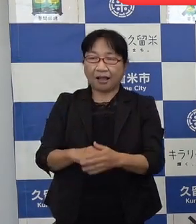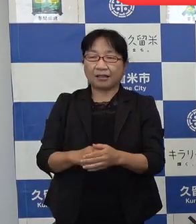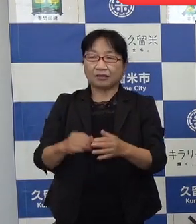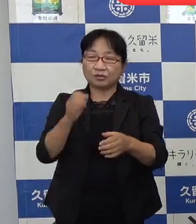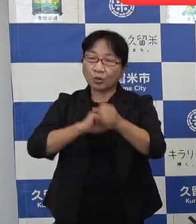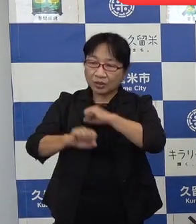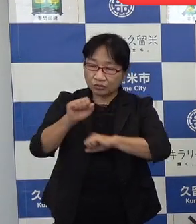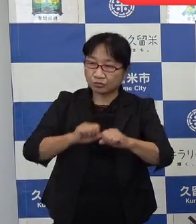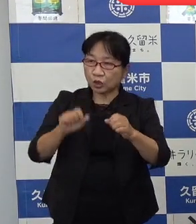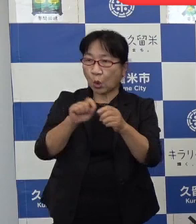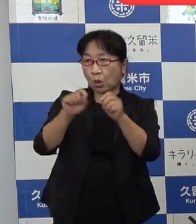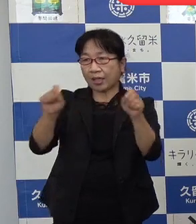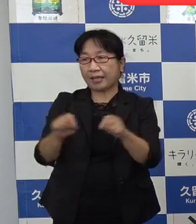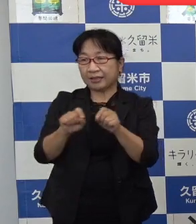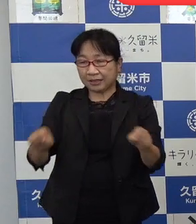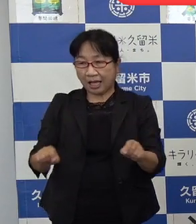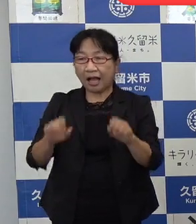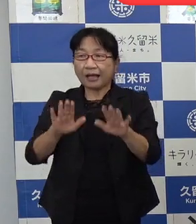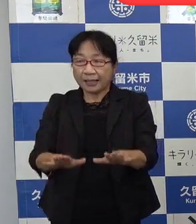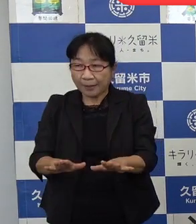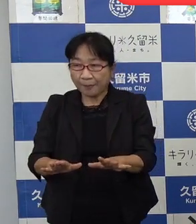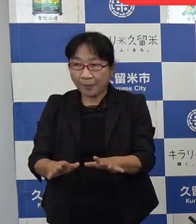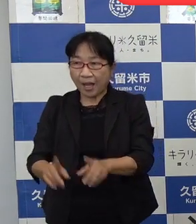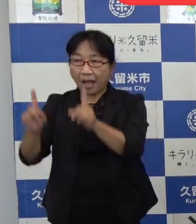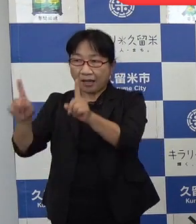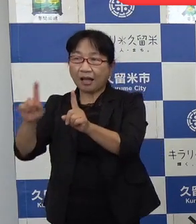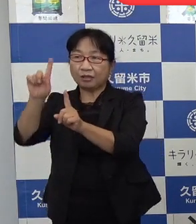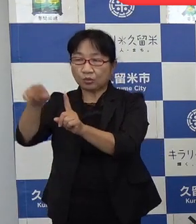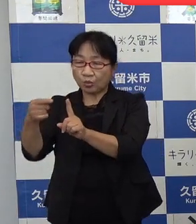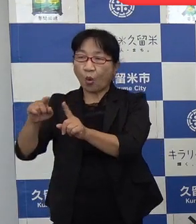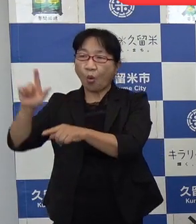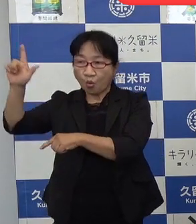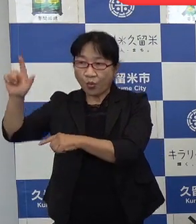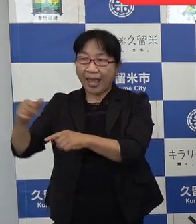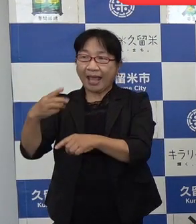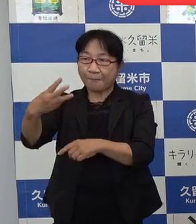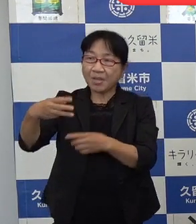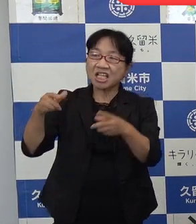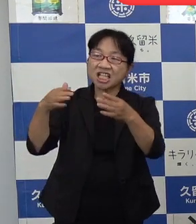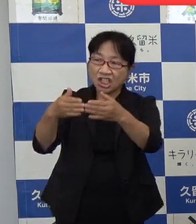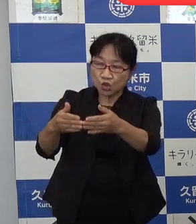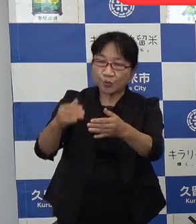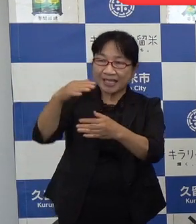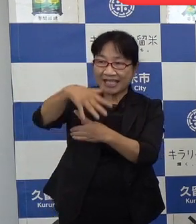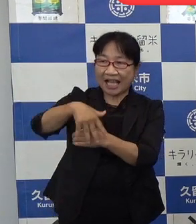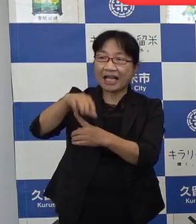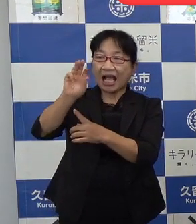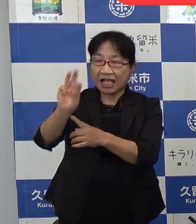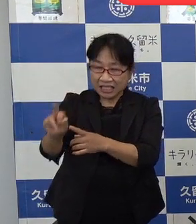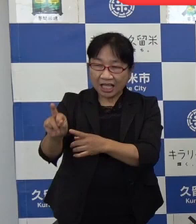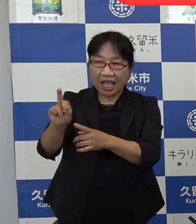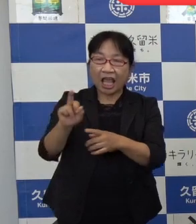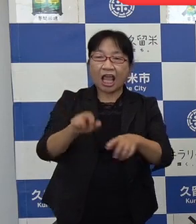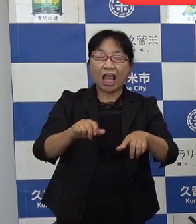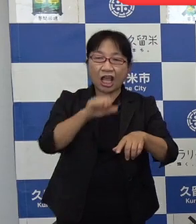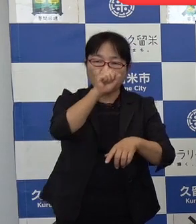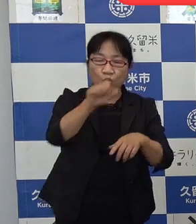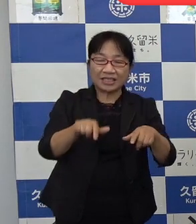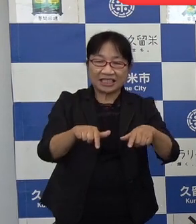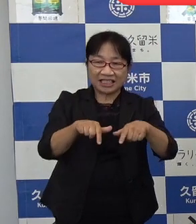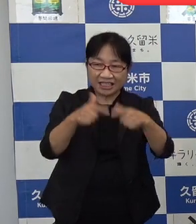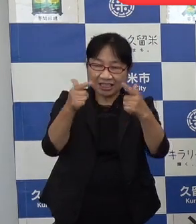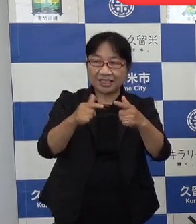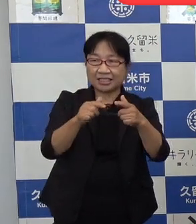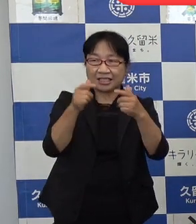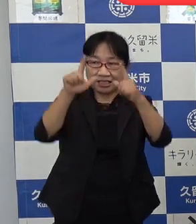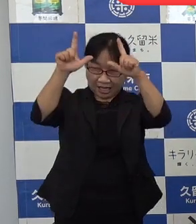結果、現在門の上、三隅、柳瀬、吉木東、